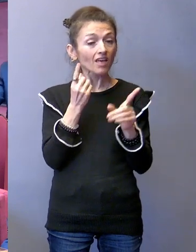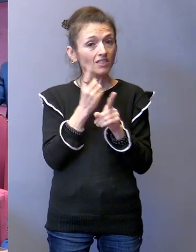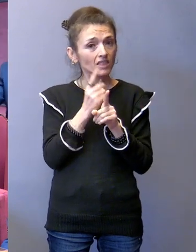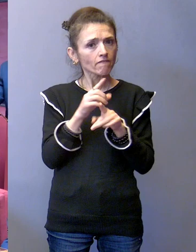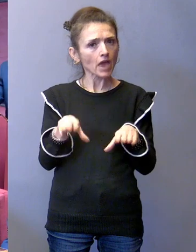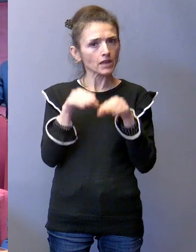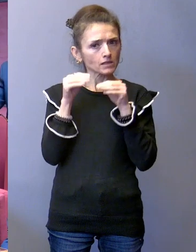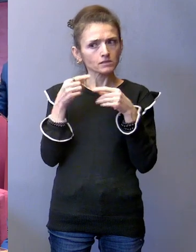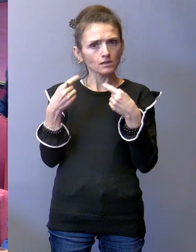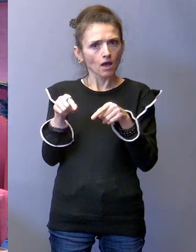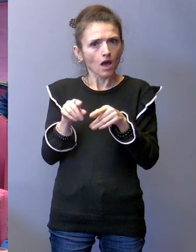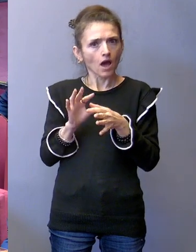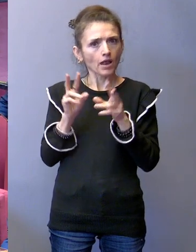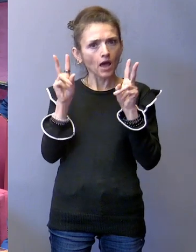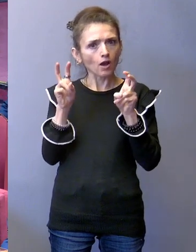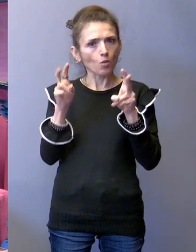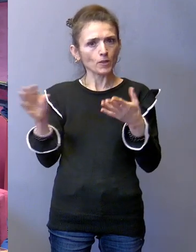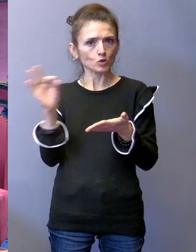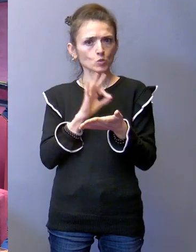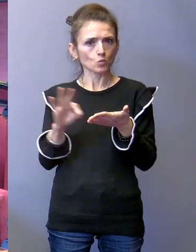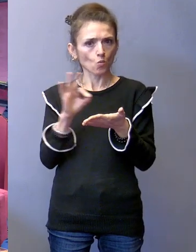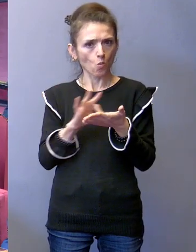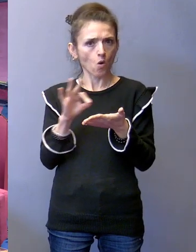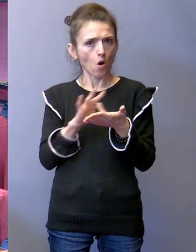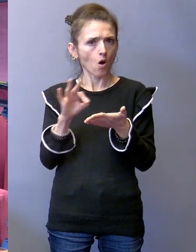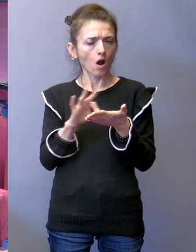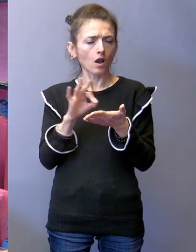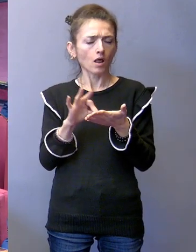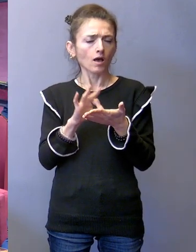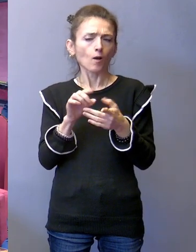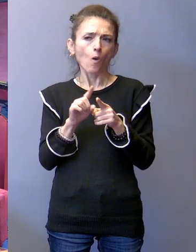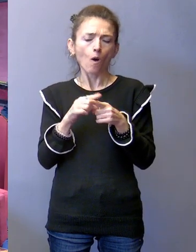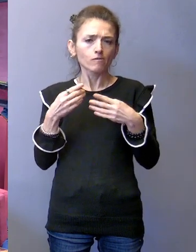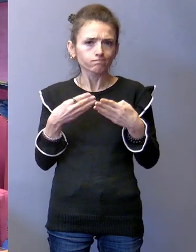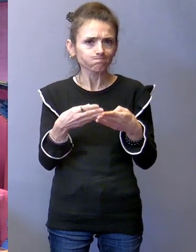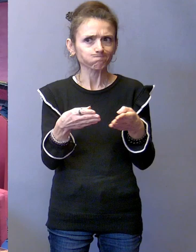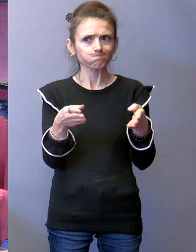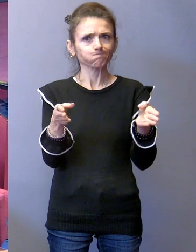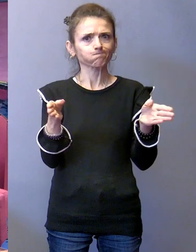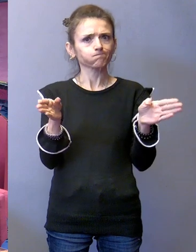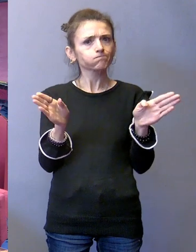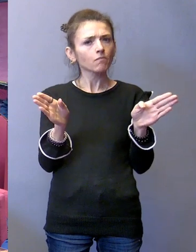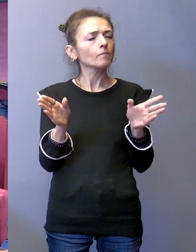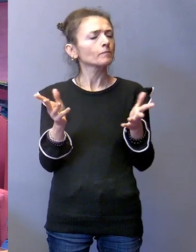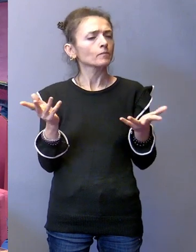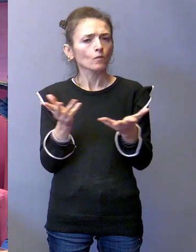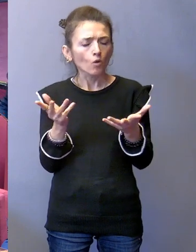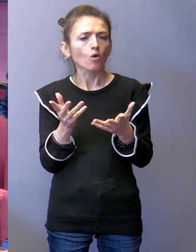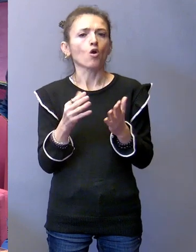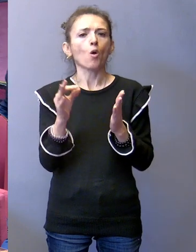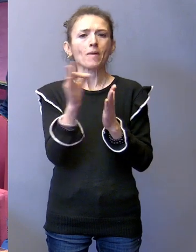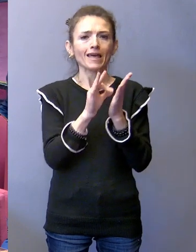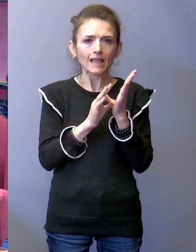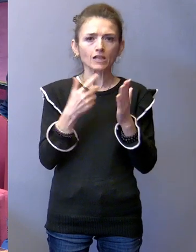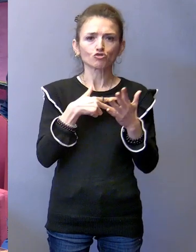scuola ragionare cosa che si dovrebbe essere fatta in maniera globale Perché bisognerebbe attraverso dati